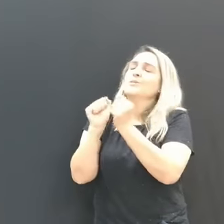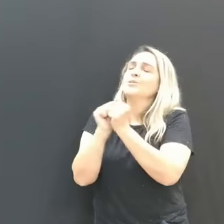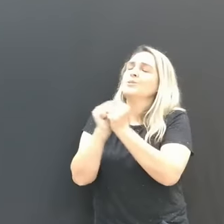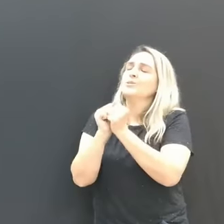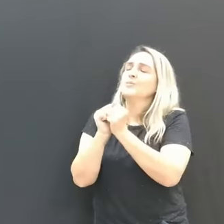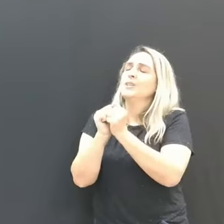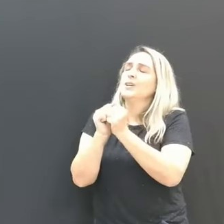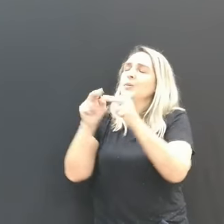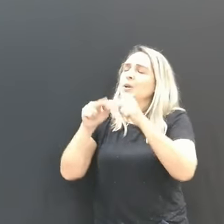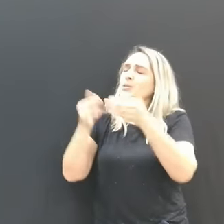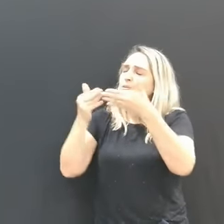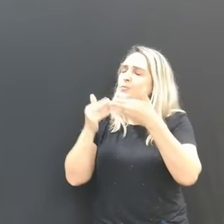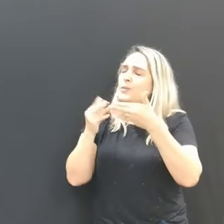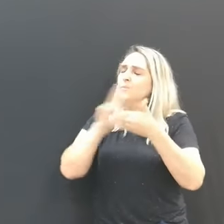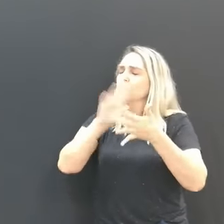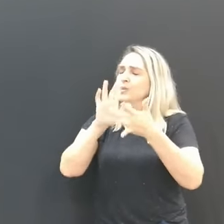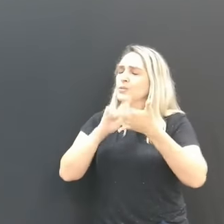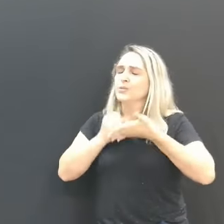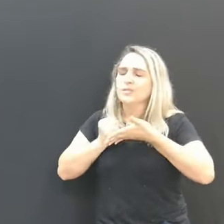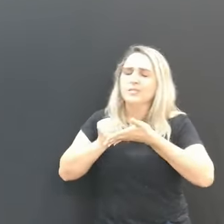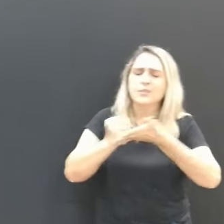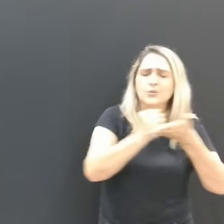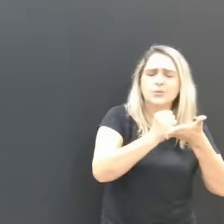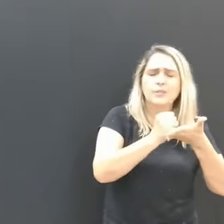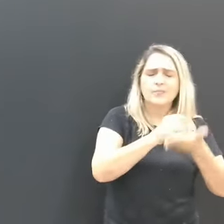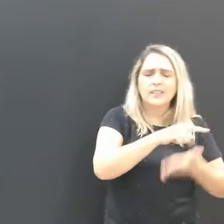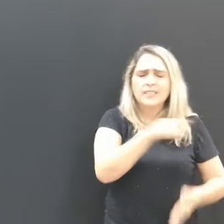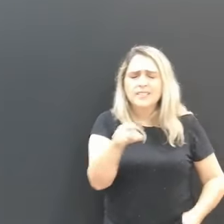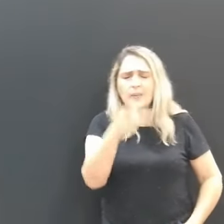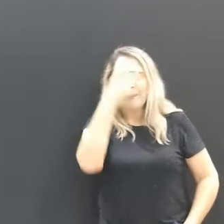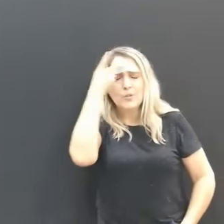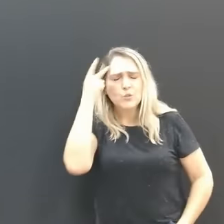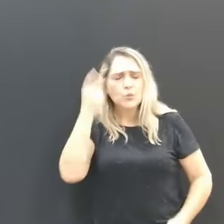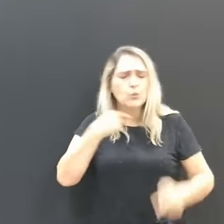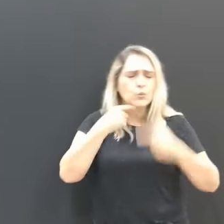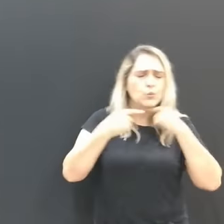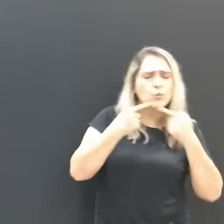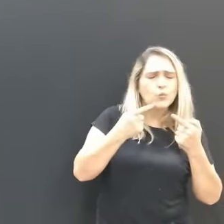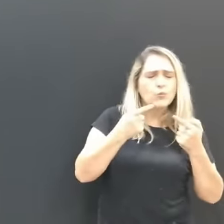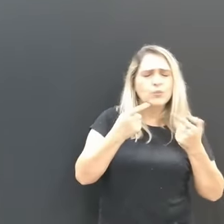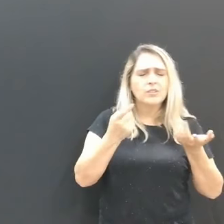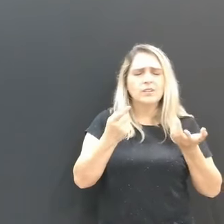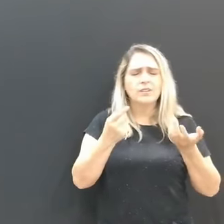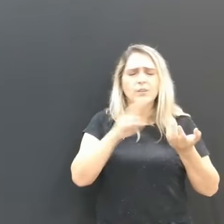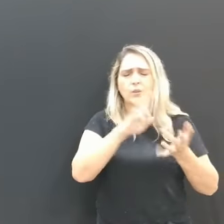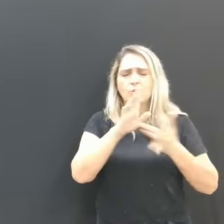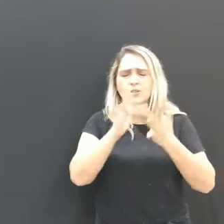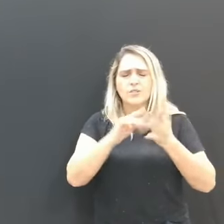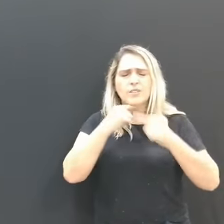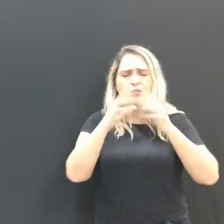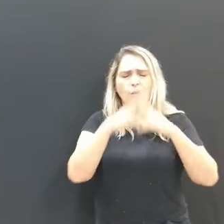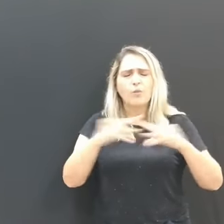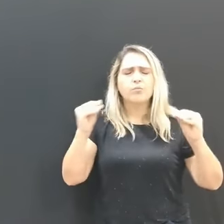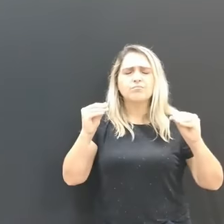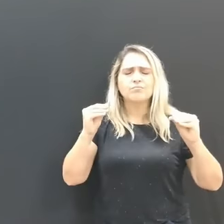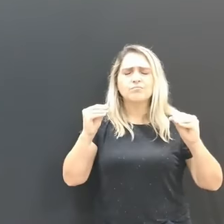consigo nada, mas junto contigo, meu Pai, eu sou vencedora. E o mesmo, Pai, eu peço a Ti em favor de todos os que